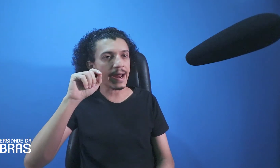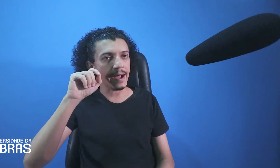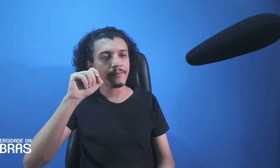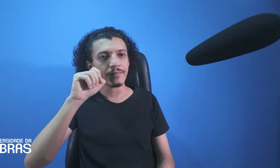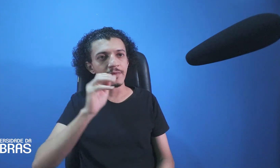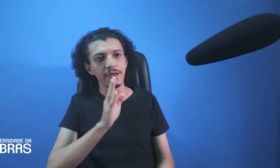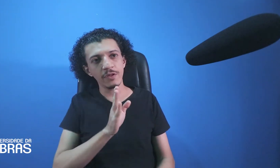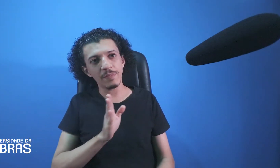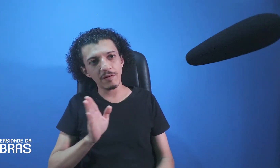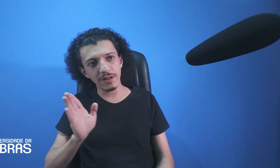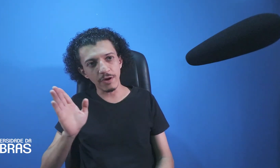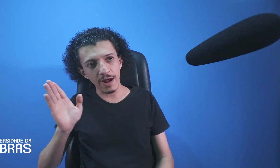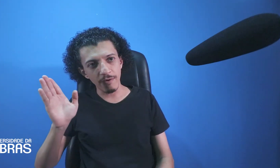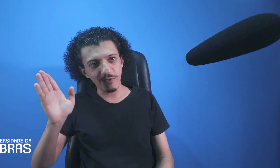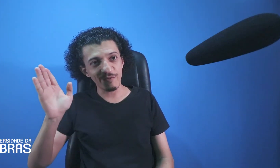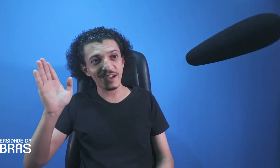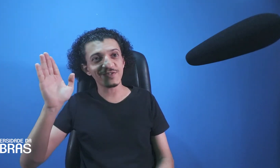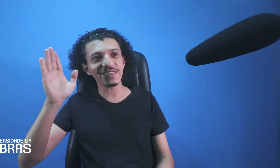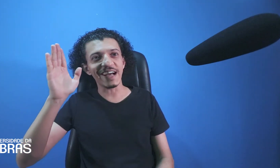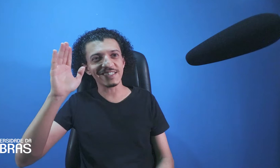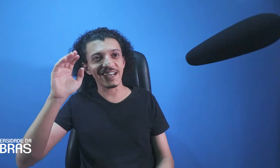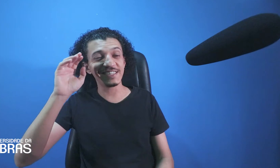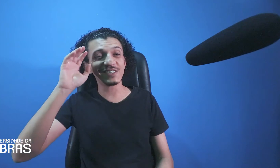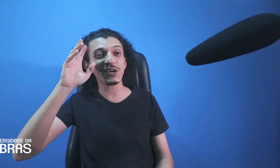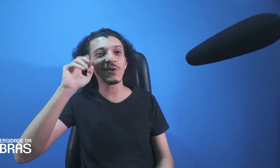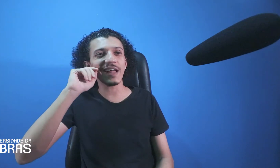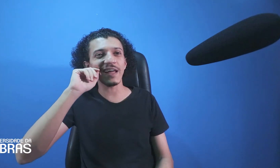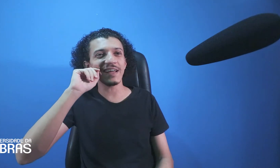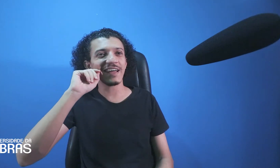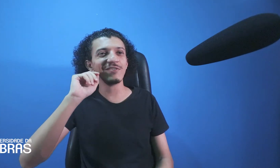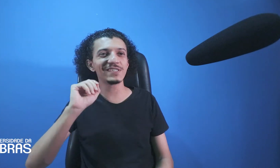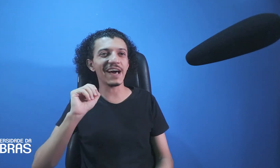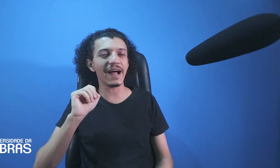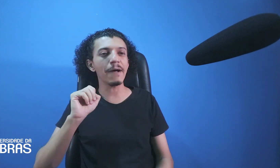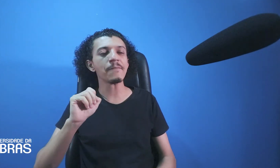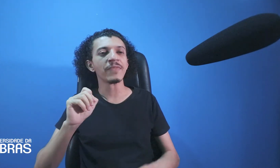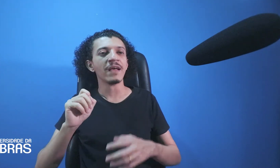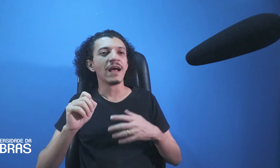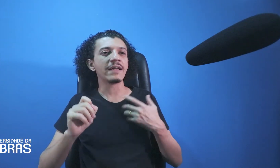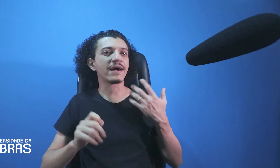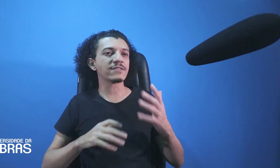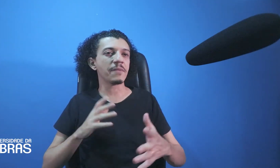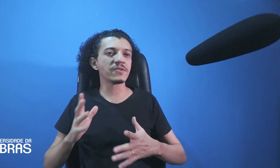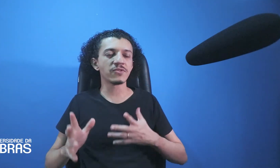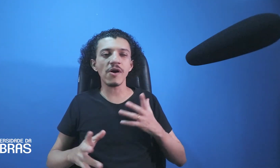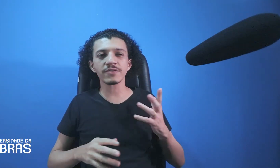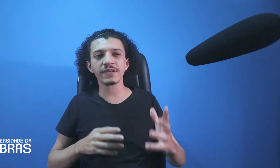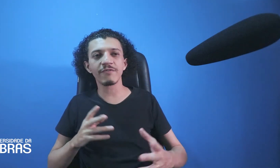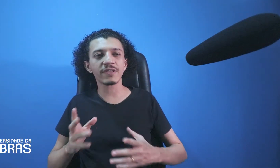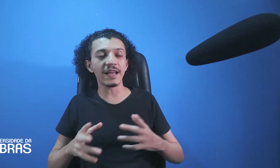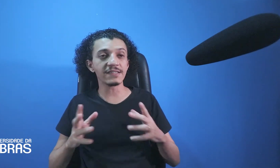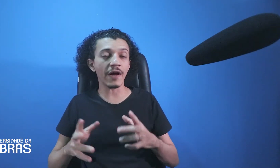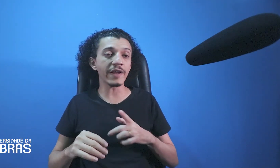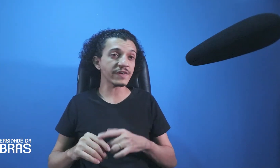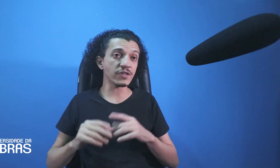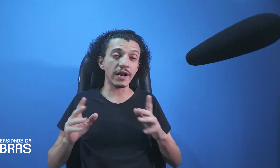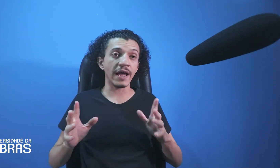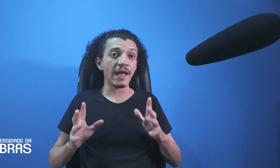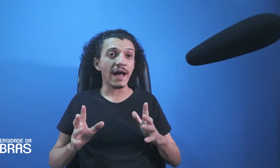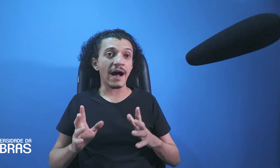Ceará, indo pelo litoral, foi uma viagem fantástica. Aí a gente chegou lá no Ceará, na casa dos amigos nossos, em Fortaleza e tal, e eles falaram assim, olha, a